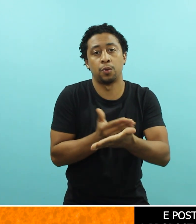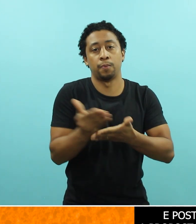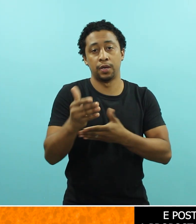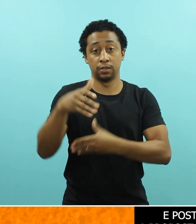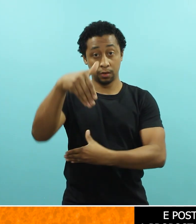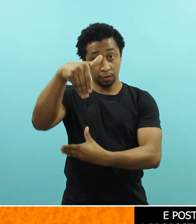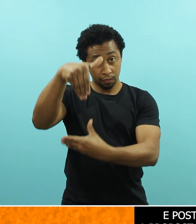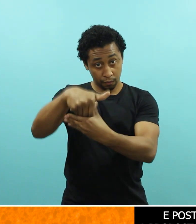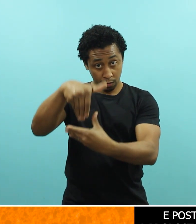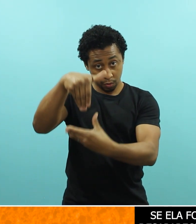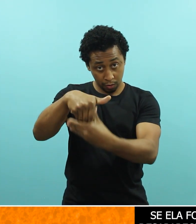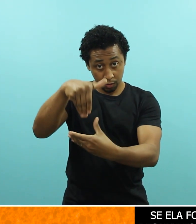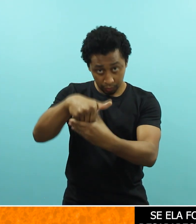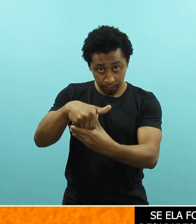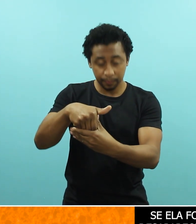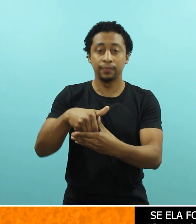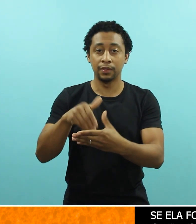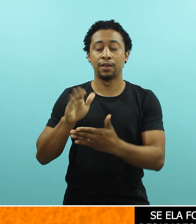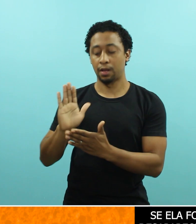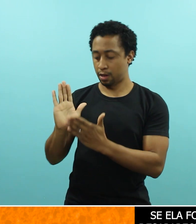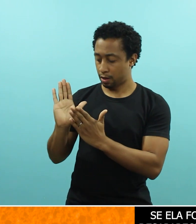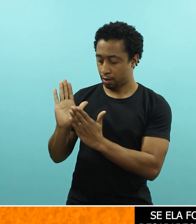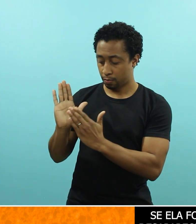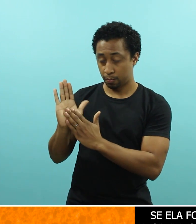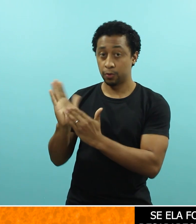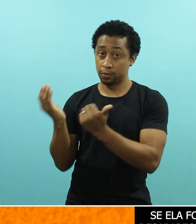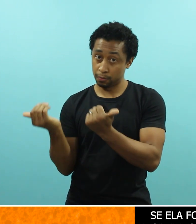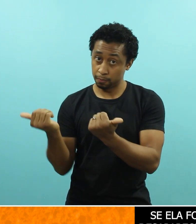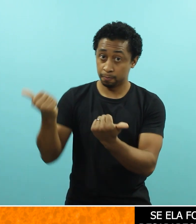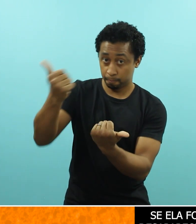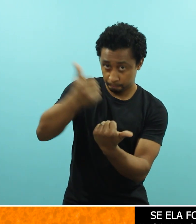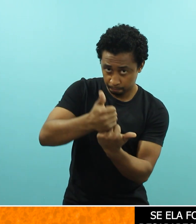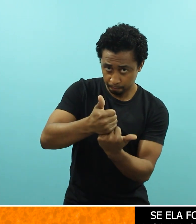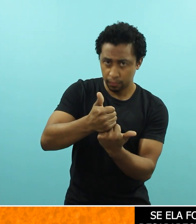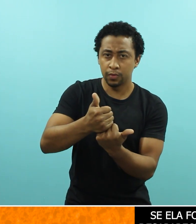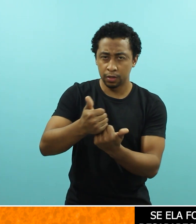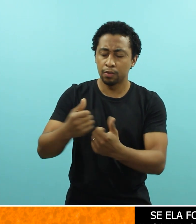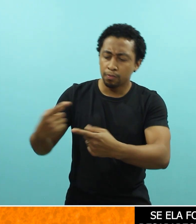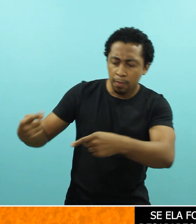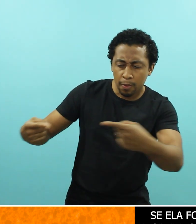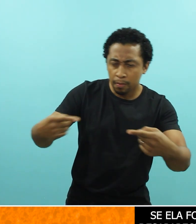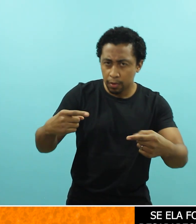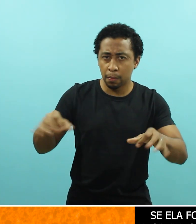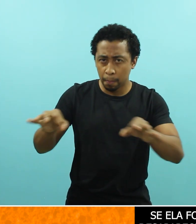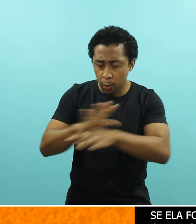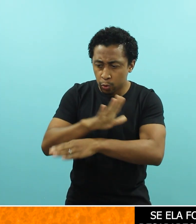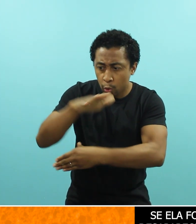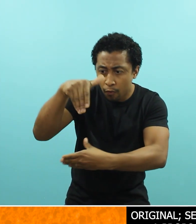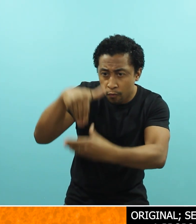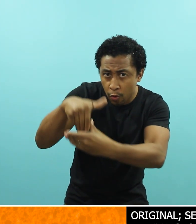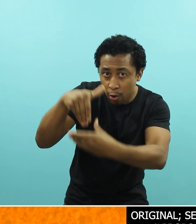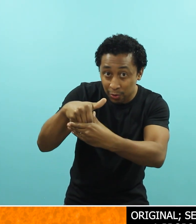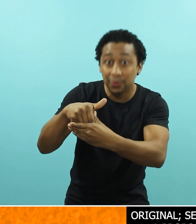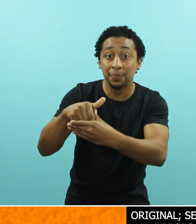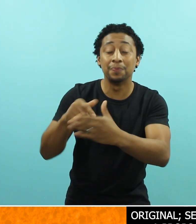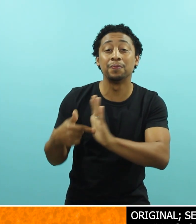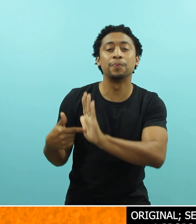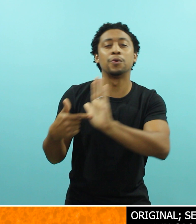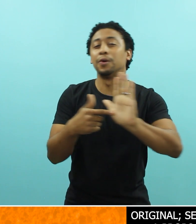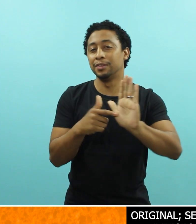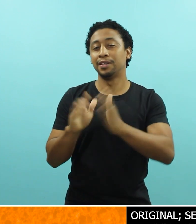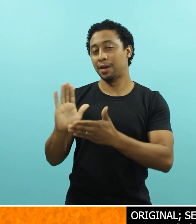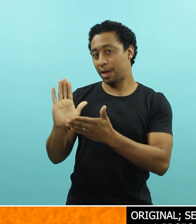proposta substitutiva, se ela for vitoriosa, desaparecerá a proposta